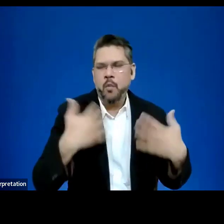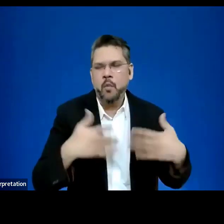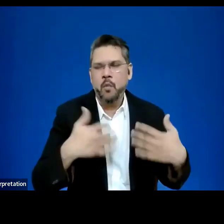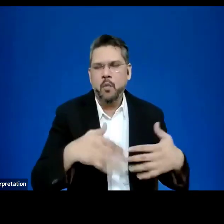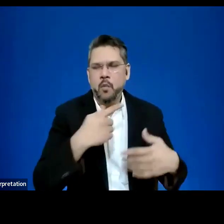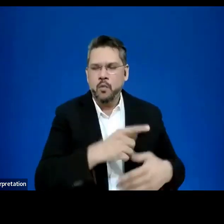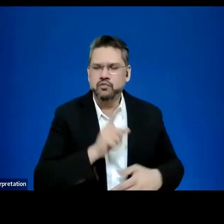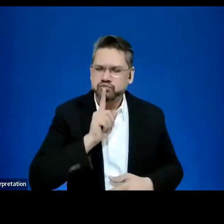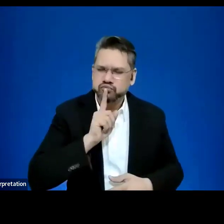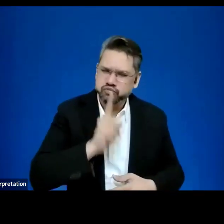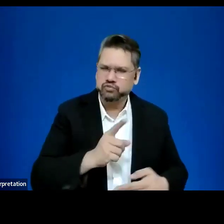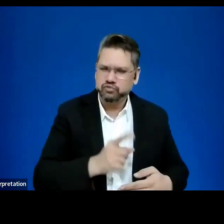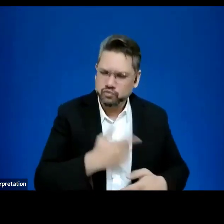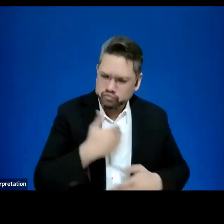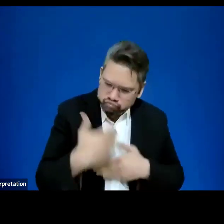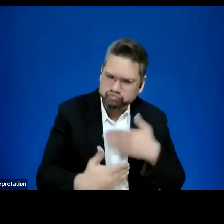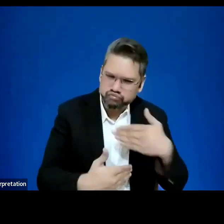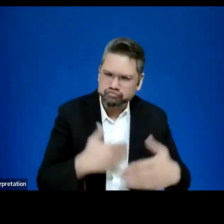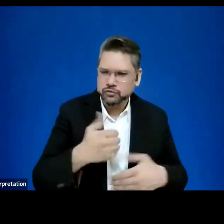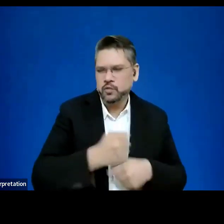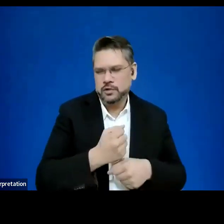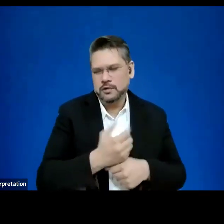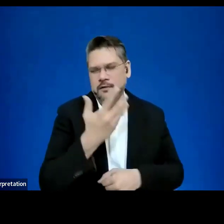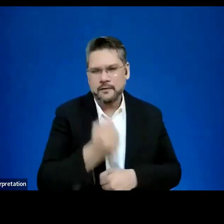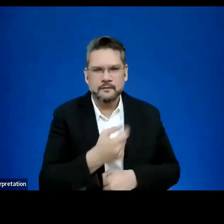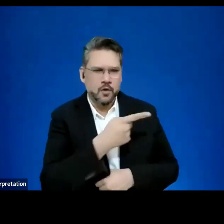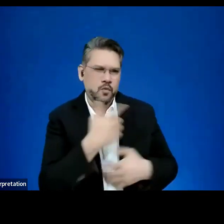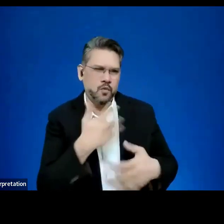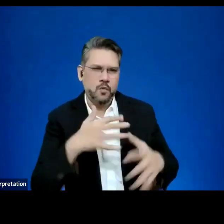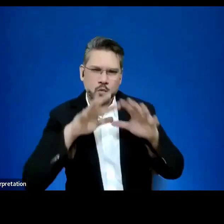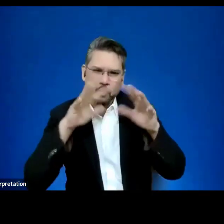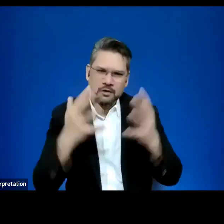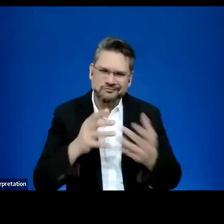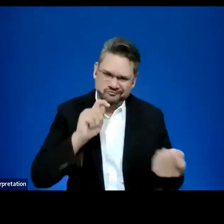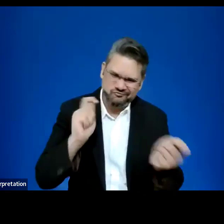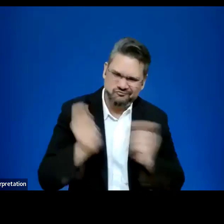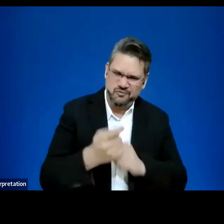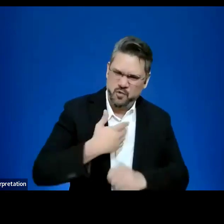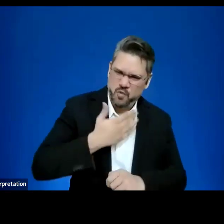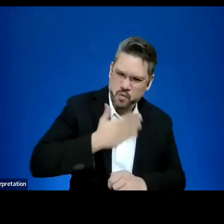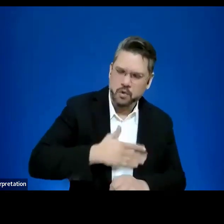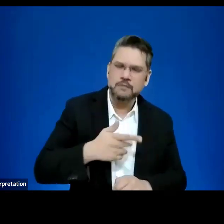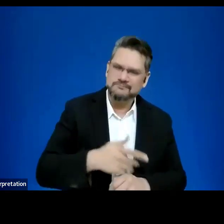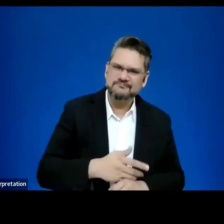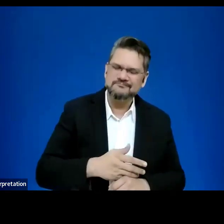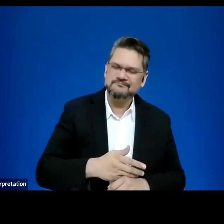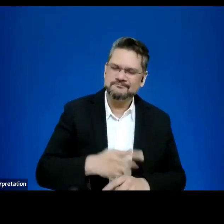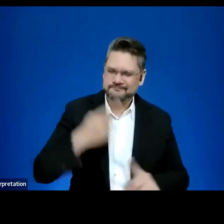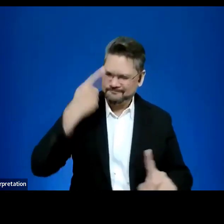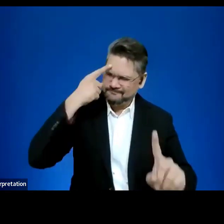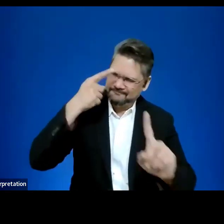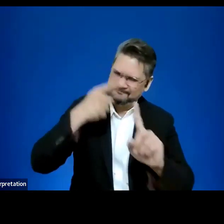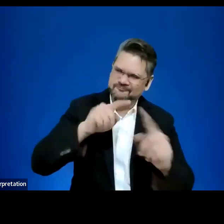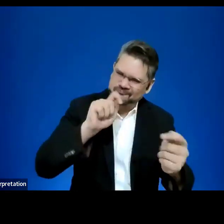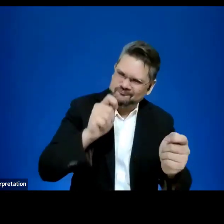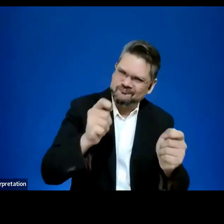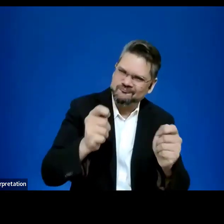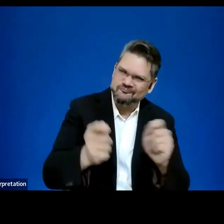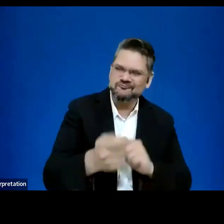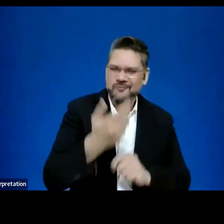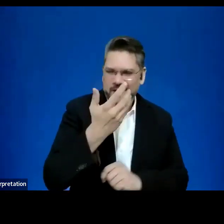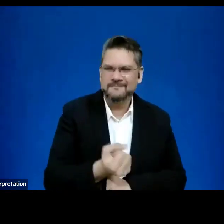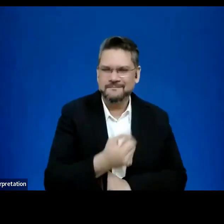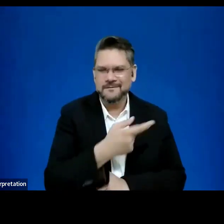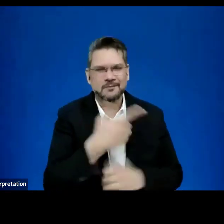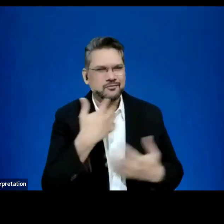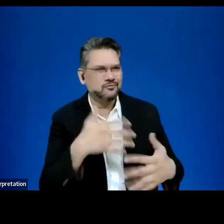因为他。来去创造这些改变，所以我被他非常的来被他的激